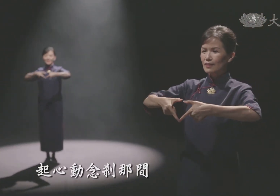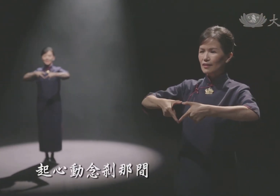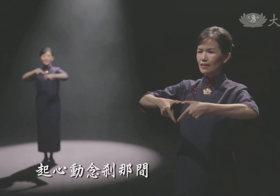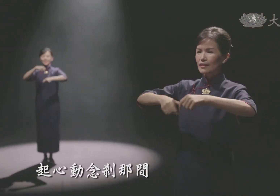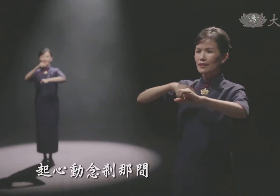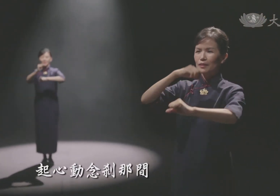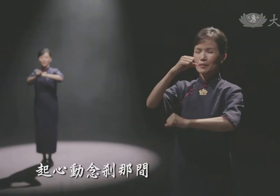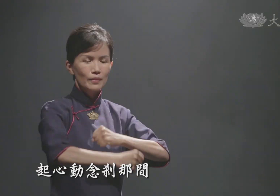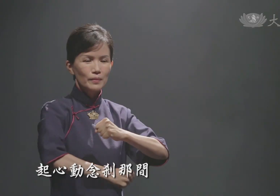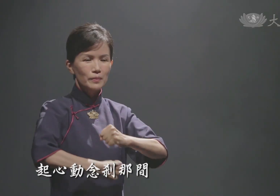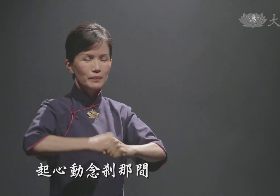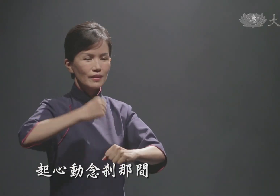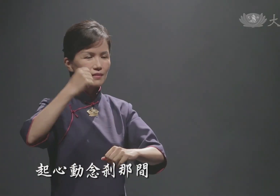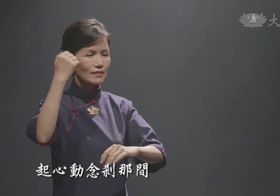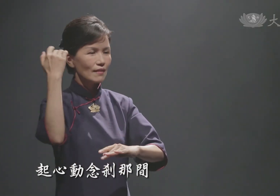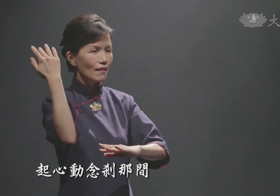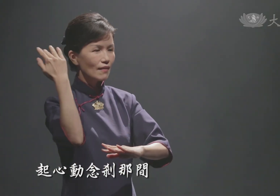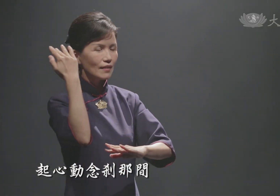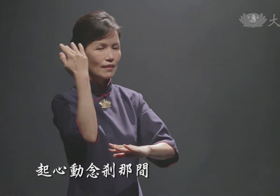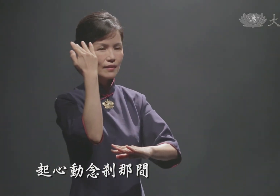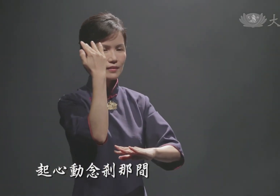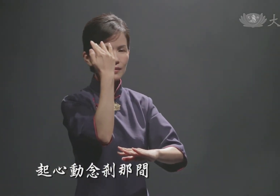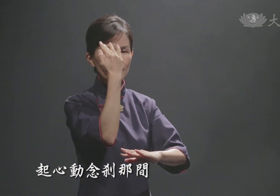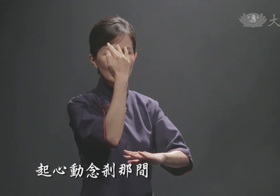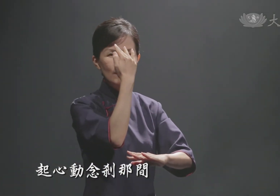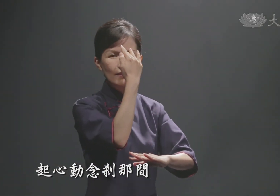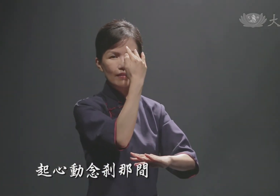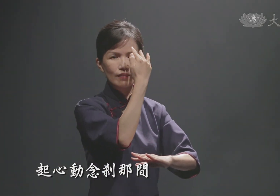起心动念刹那间。